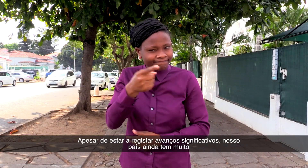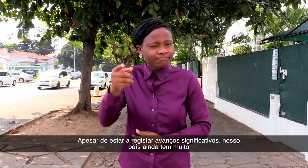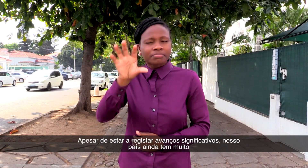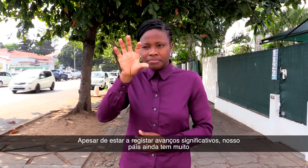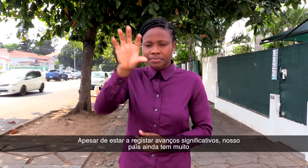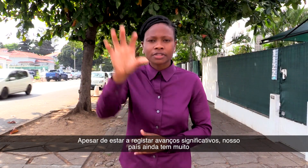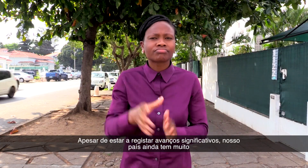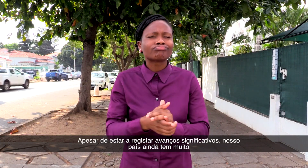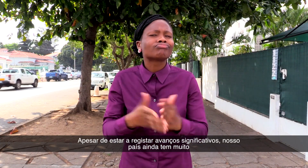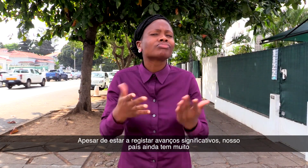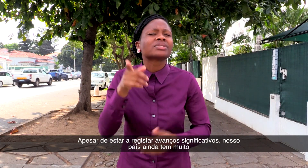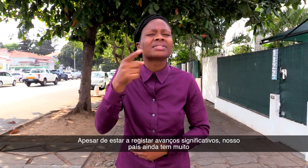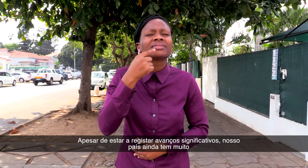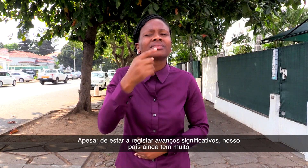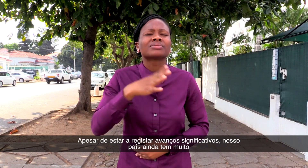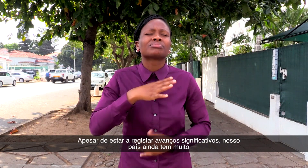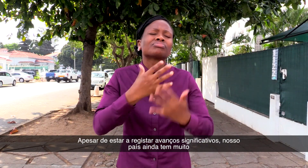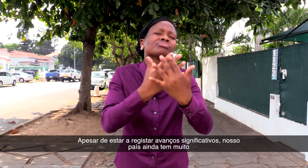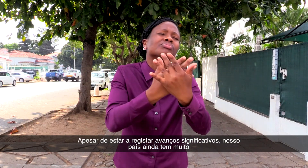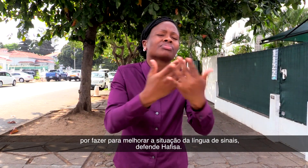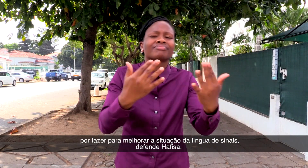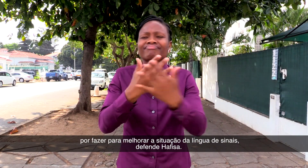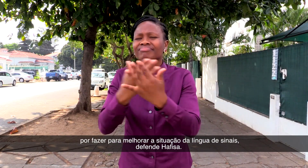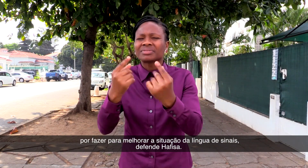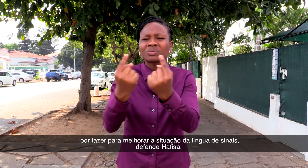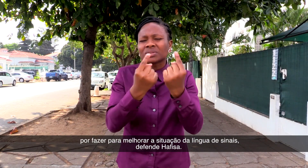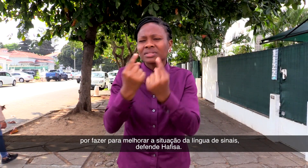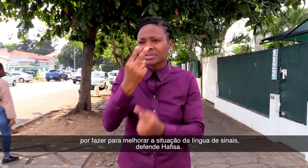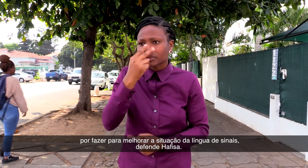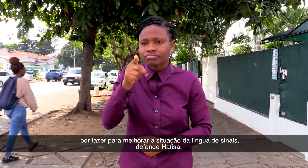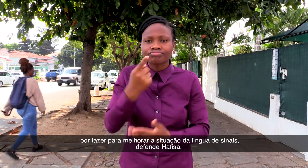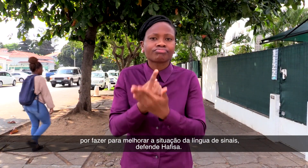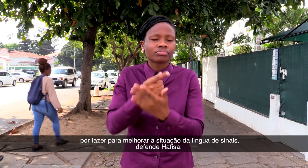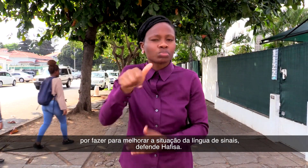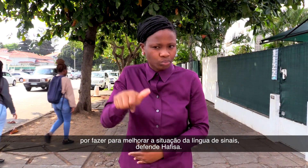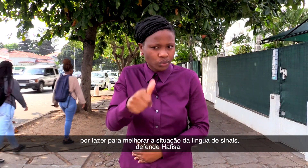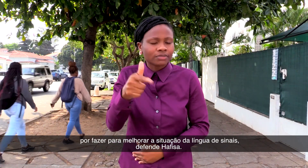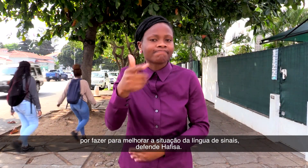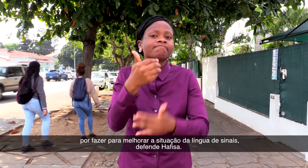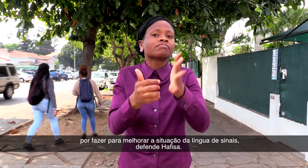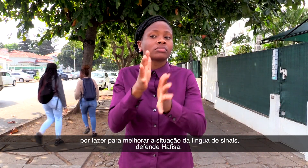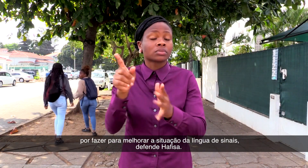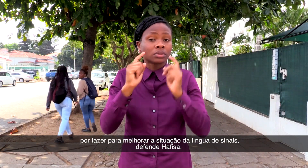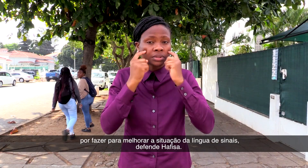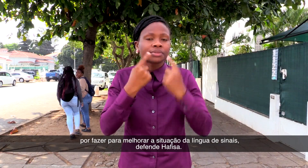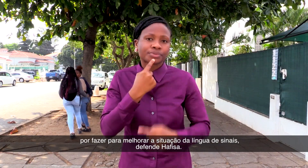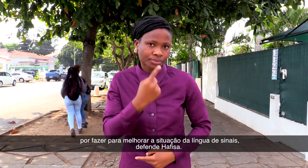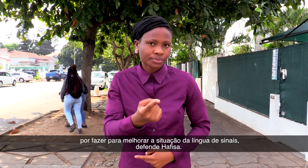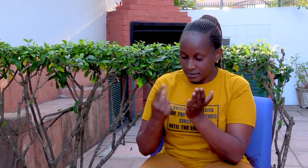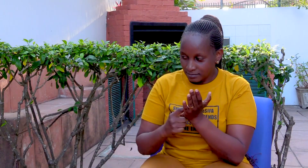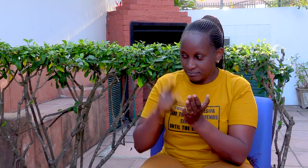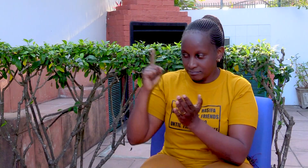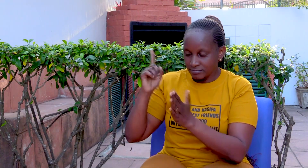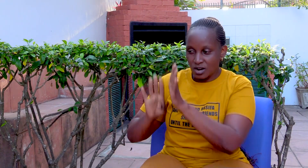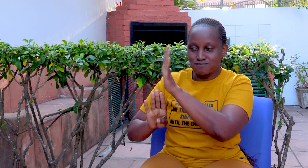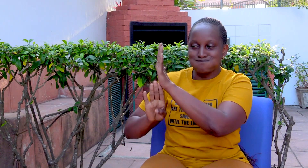avanços significativos, nosso país ainda tem muito por fazer para melhorar a situação da língua de sinais, defende a